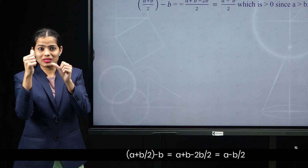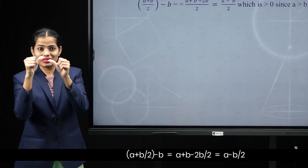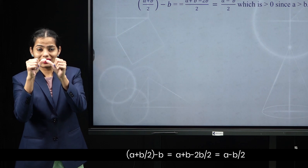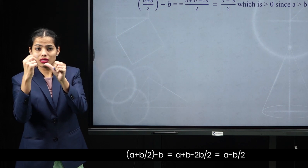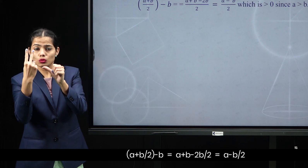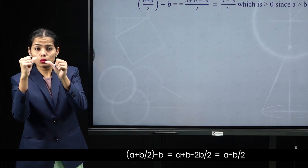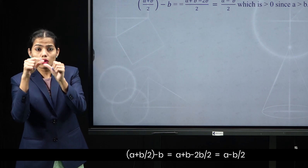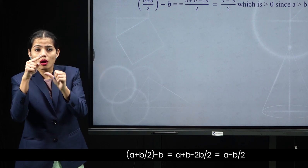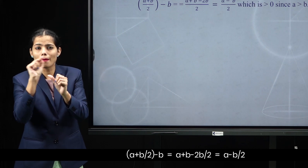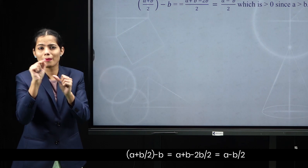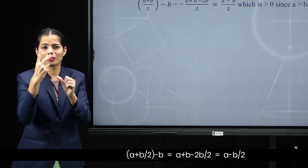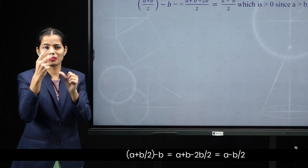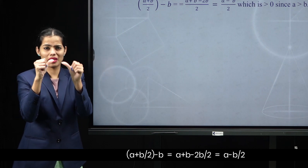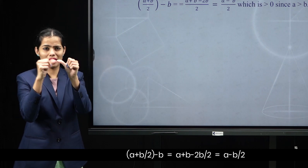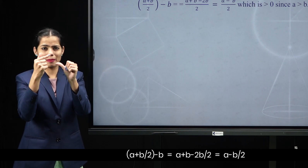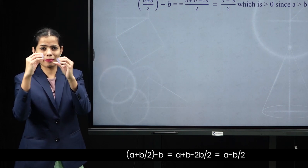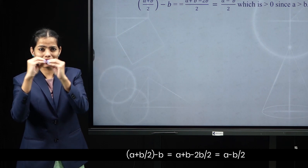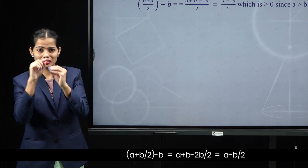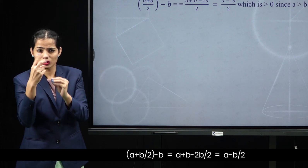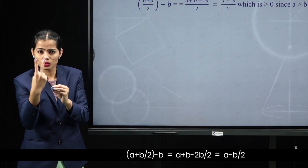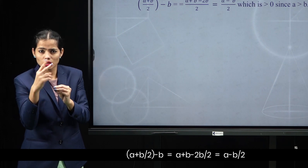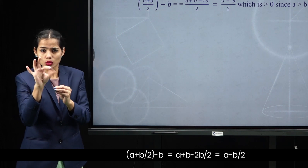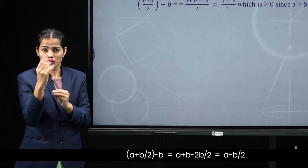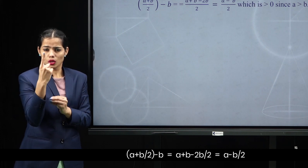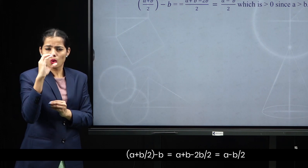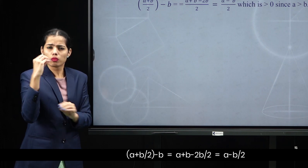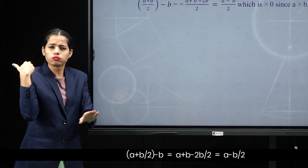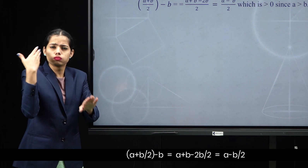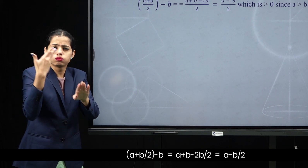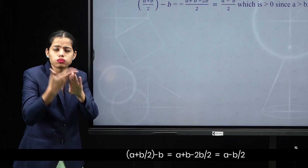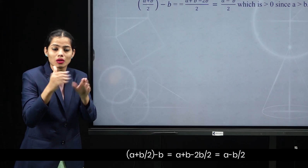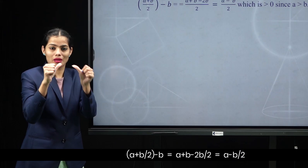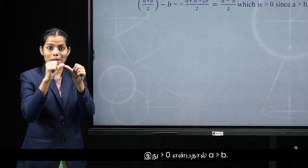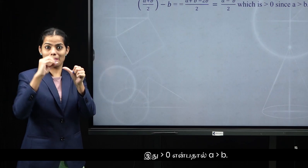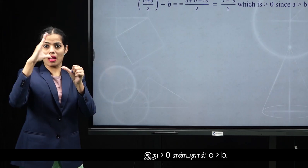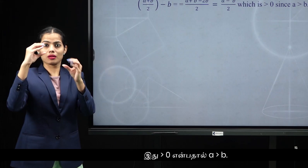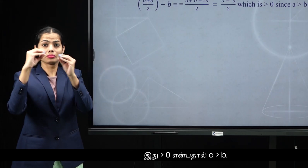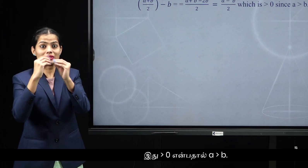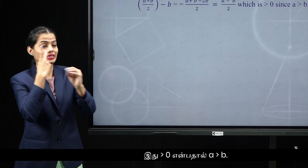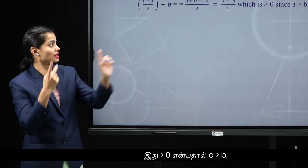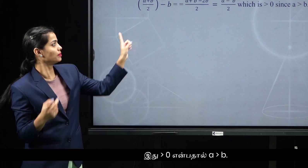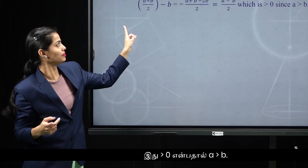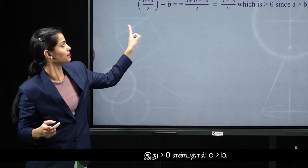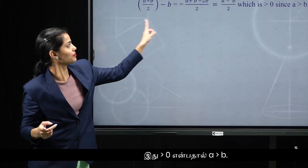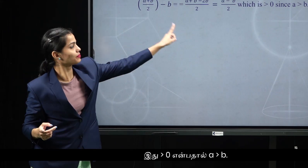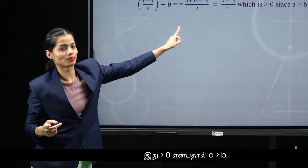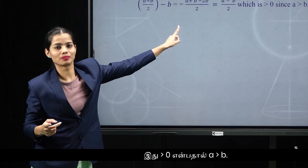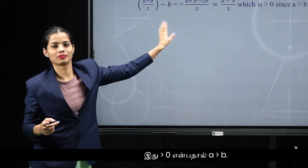கூட்டல் கழித்தல் 2 B இன் கீழ் 2 ஈடு A கழித்தல் B இன் கீழ் 2. இது பூஜ்ஜியத்தை விட பெரியது